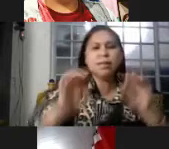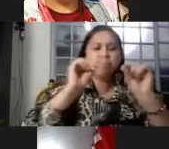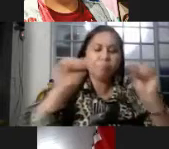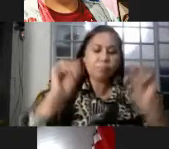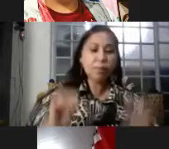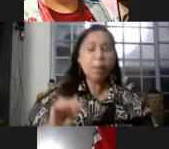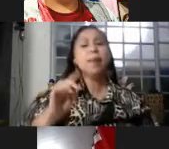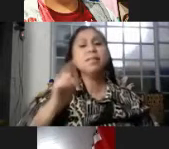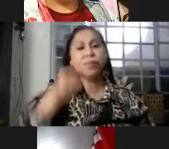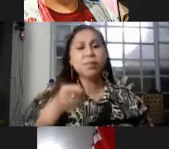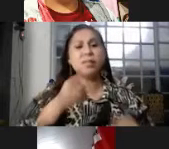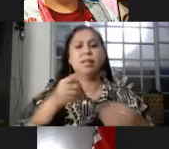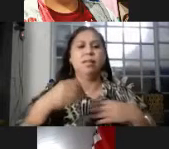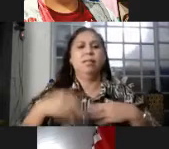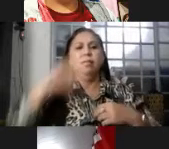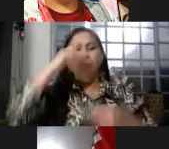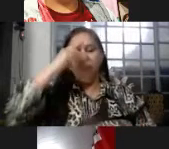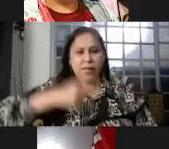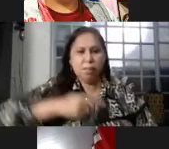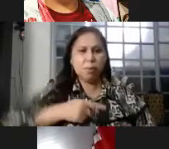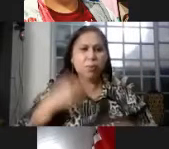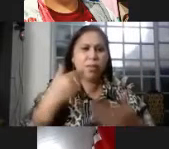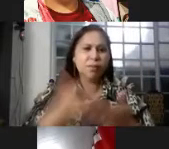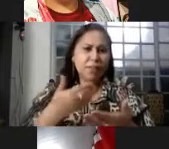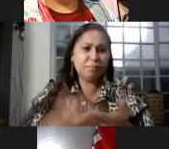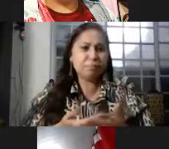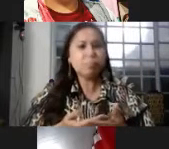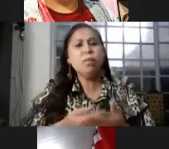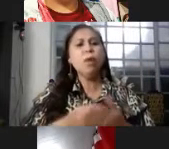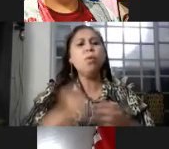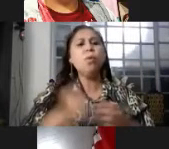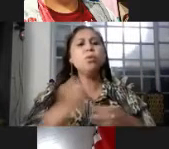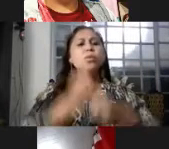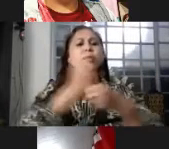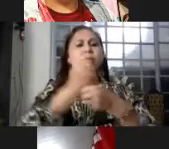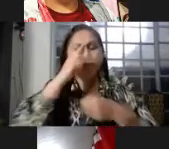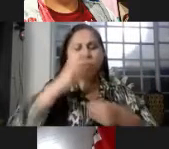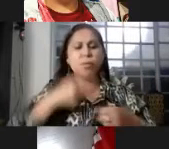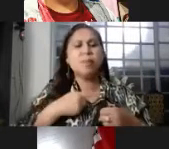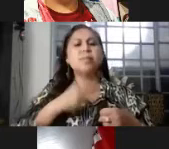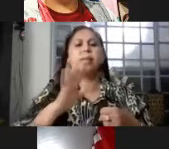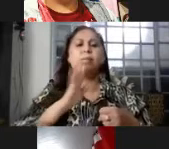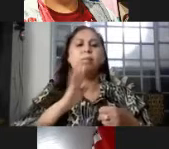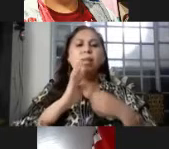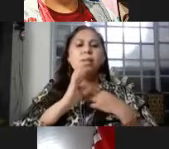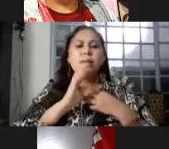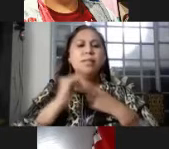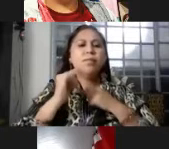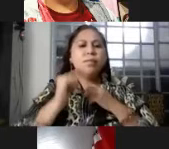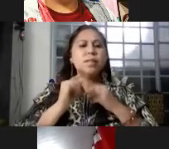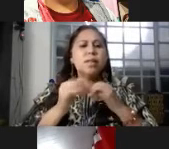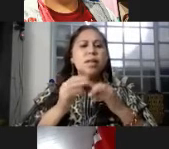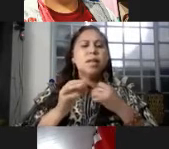organiza, mas é você próprio que vai construir, né, o seu conhecimento. Né?